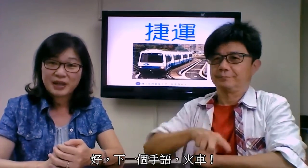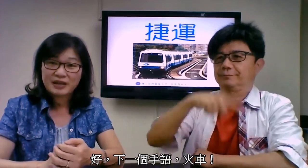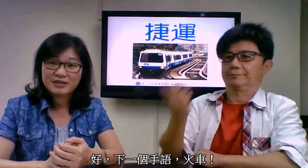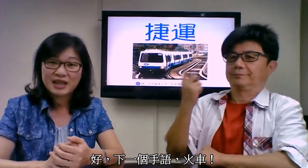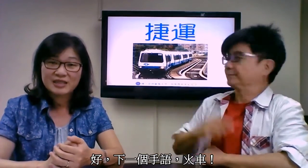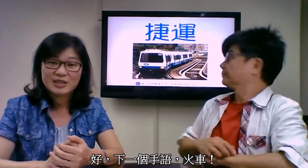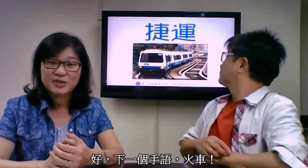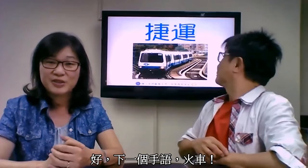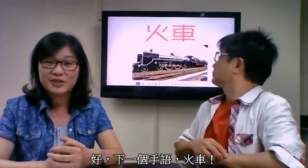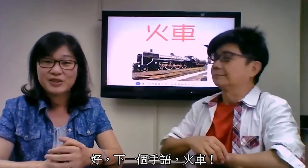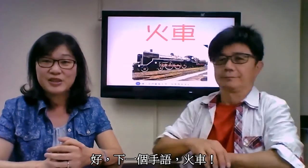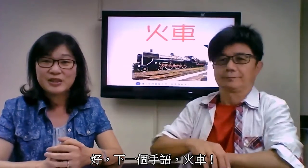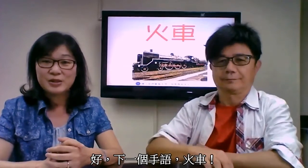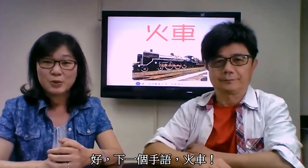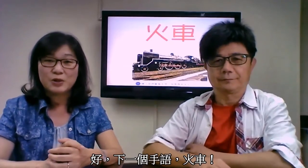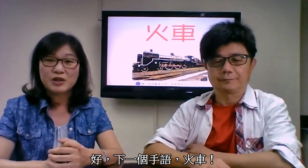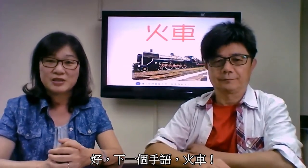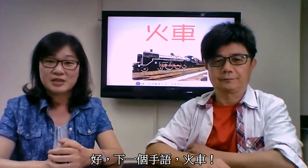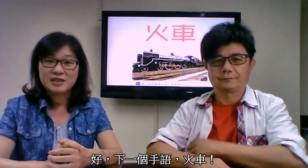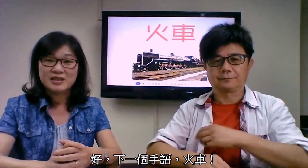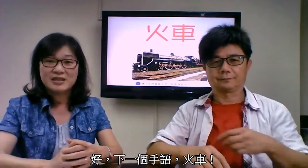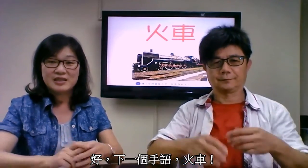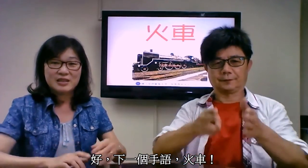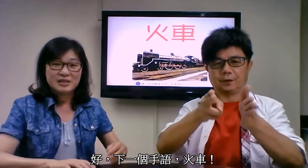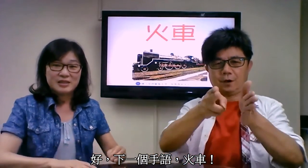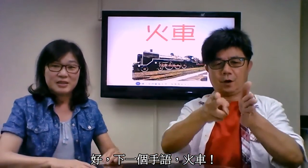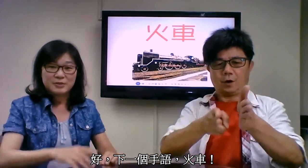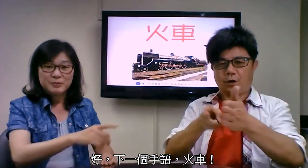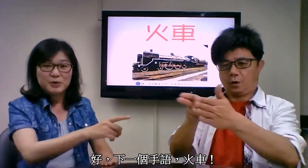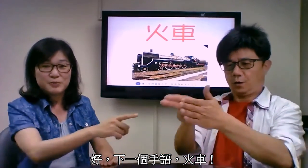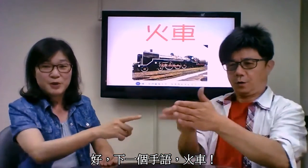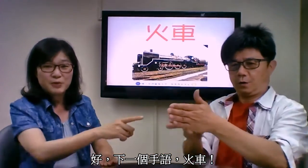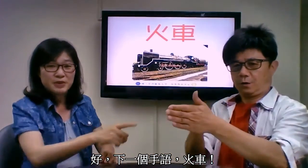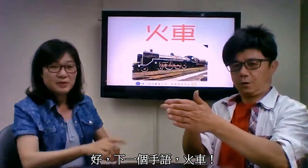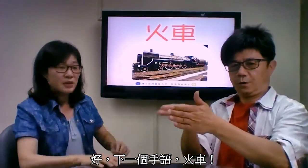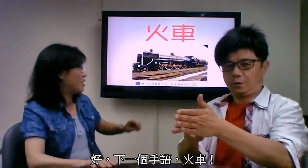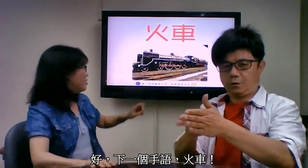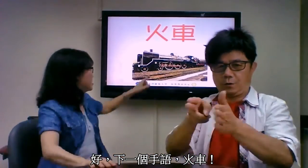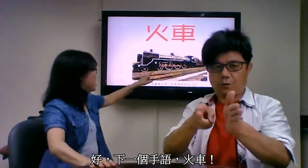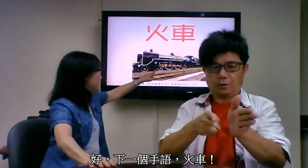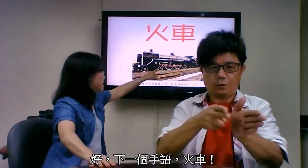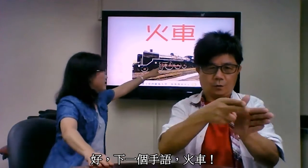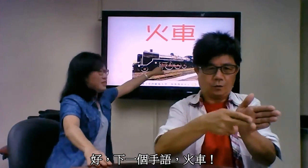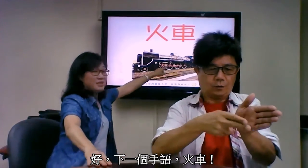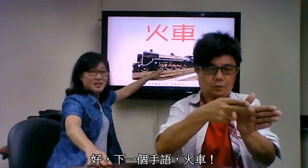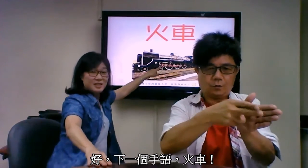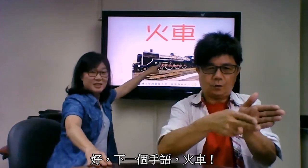好，下一个手语，火车，砰砰，好，还有这一个，这一个知